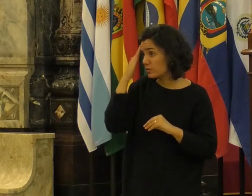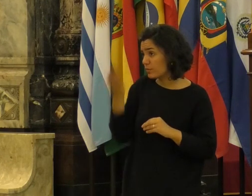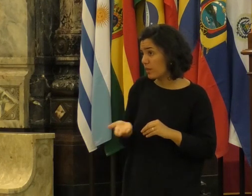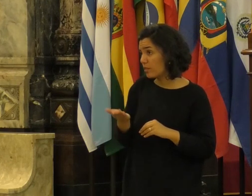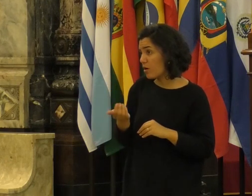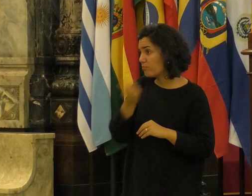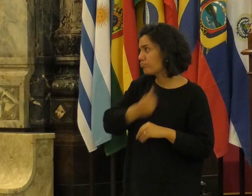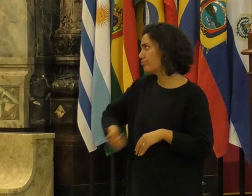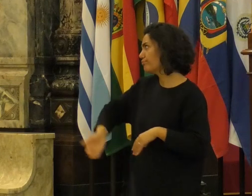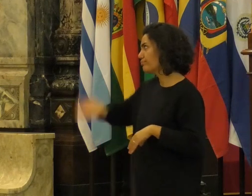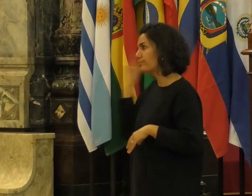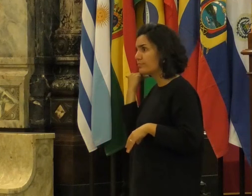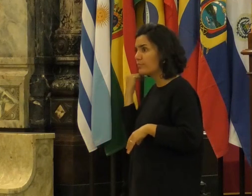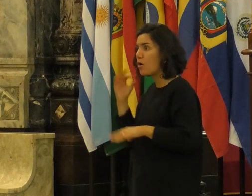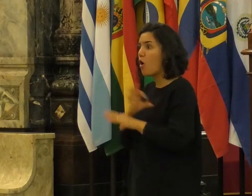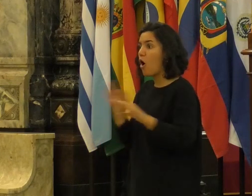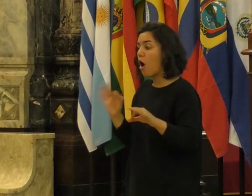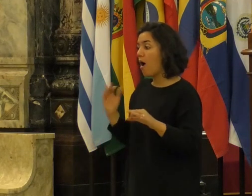O adherimos